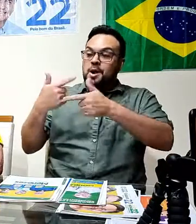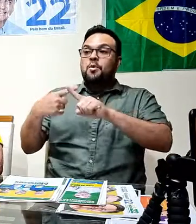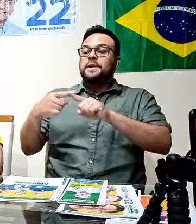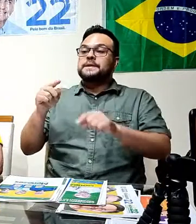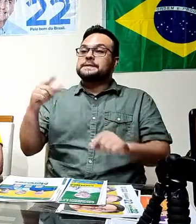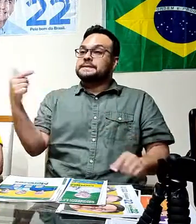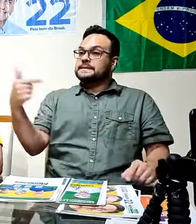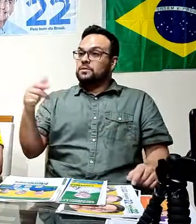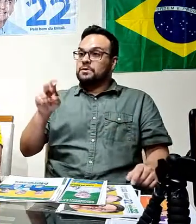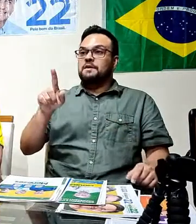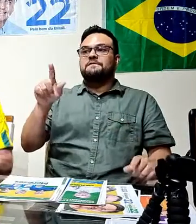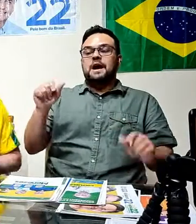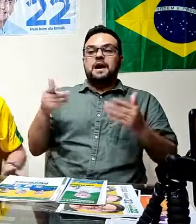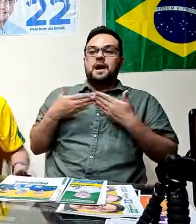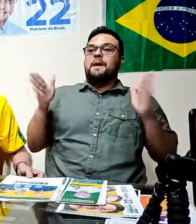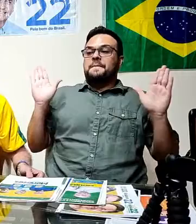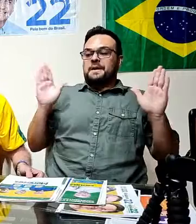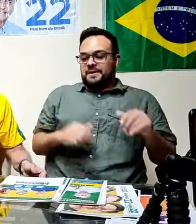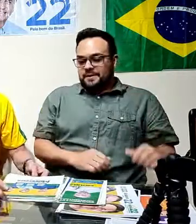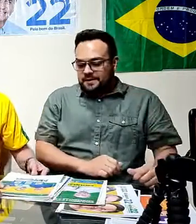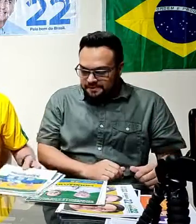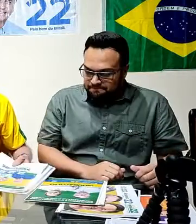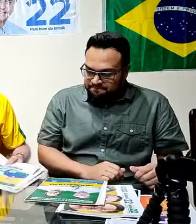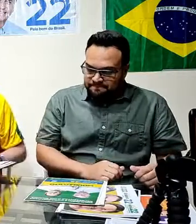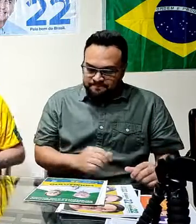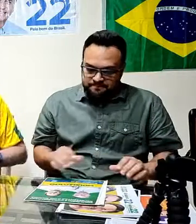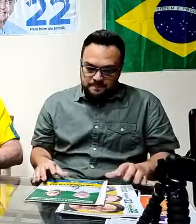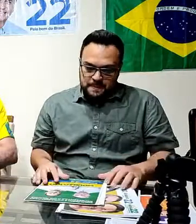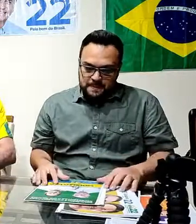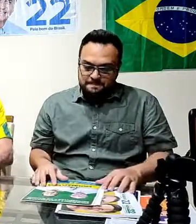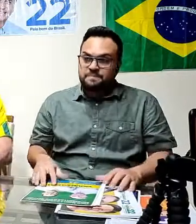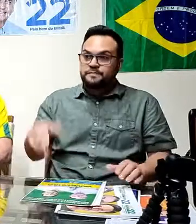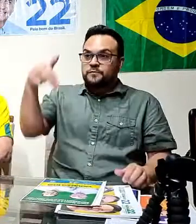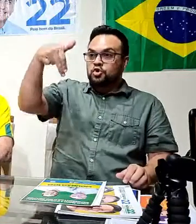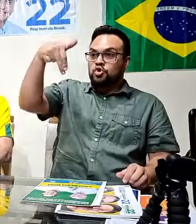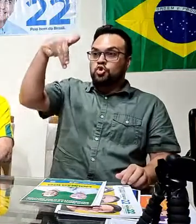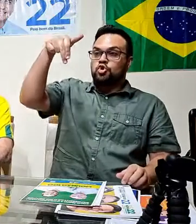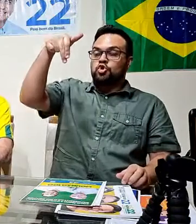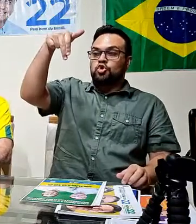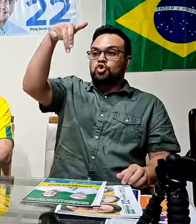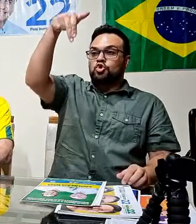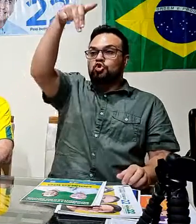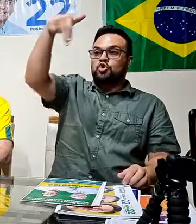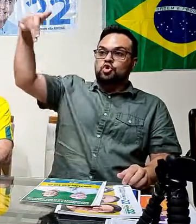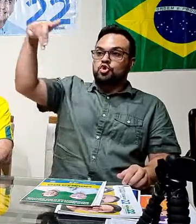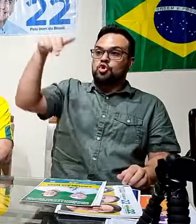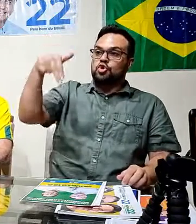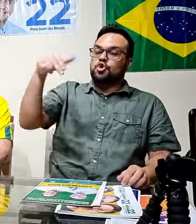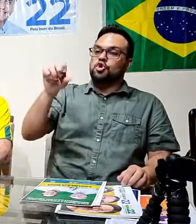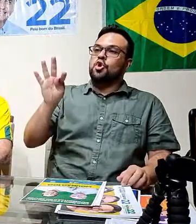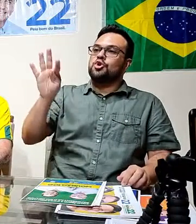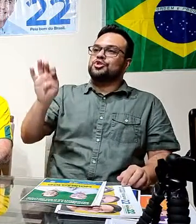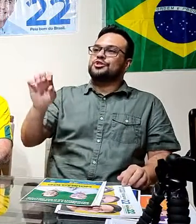para o segundo turno está aberta. Né? Vamos lá para a região norte. A região norte são 7 estados, né? Mas